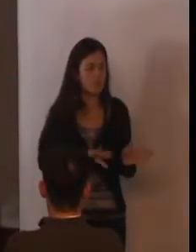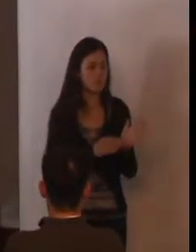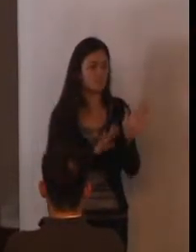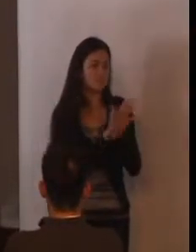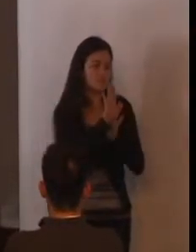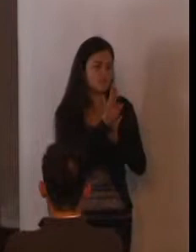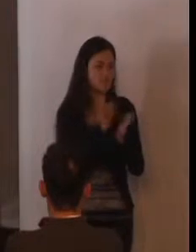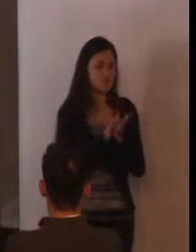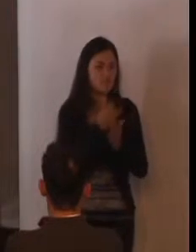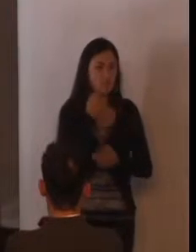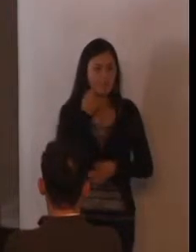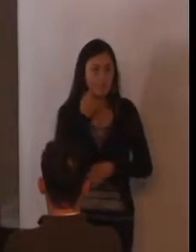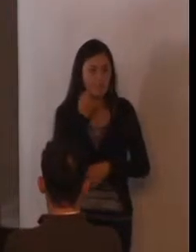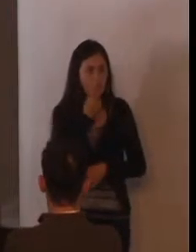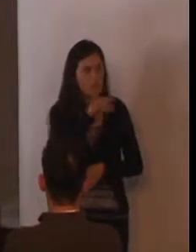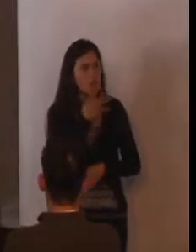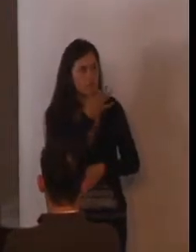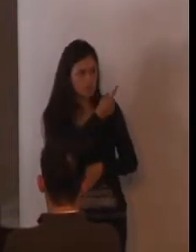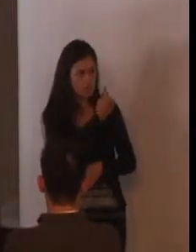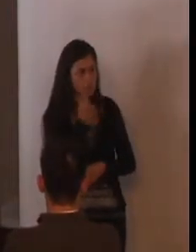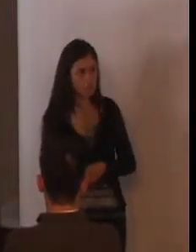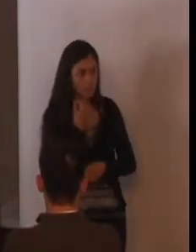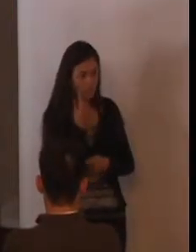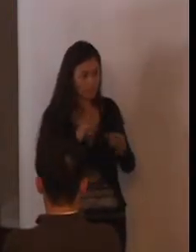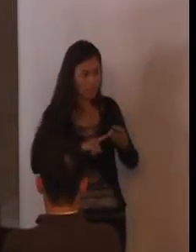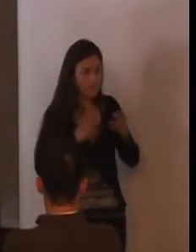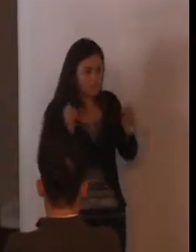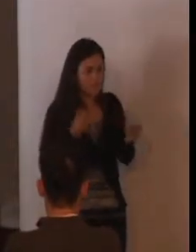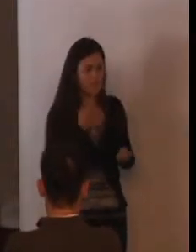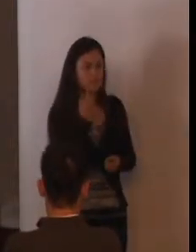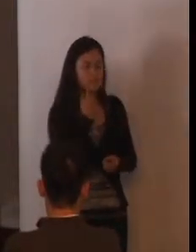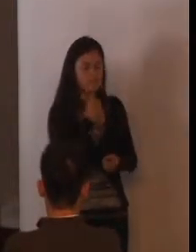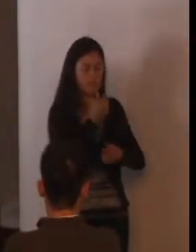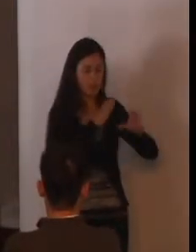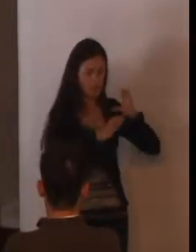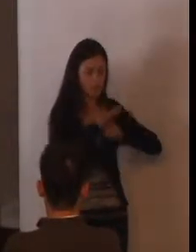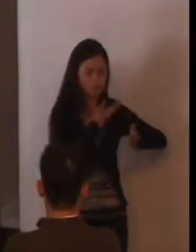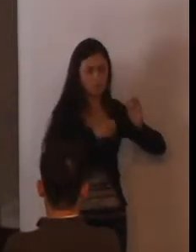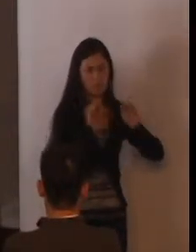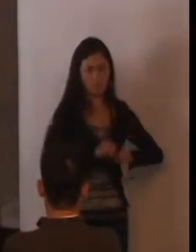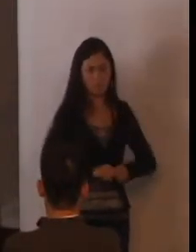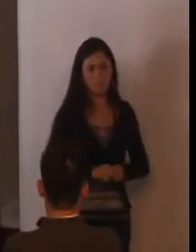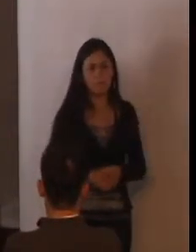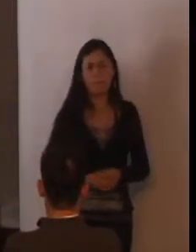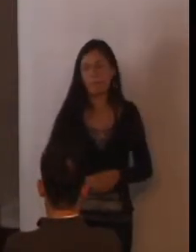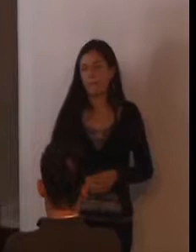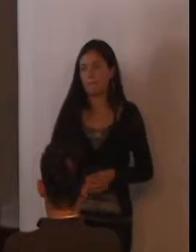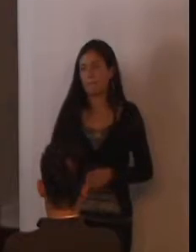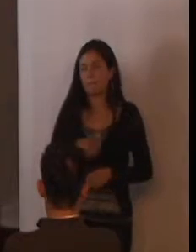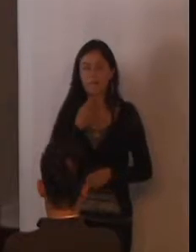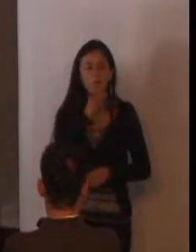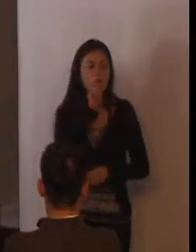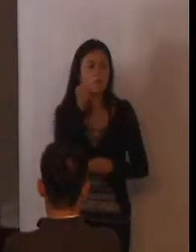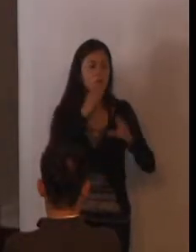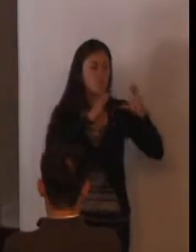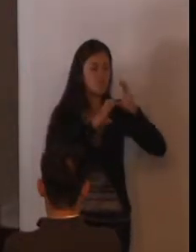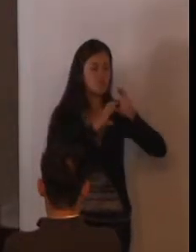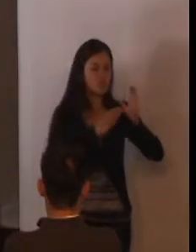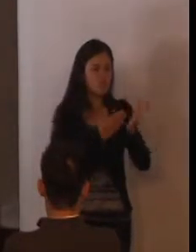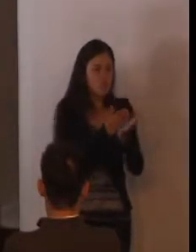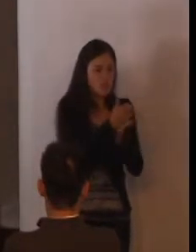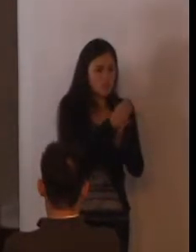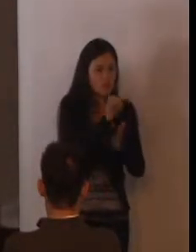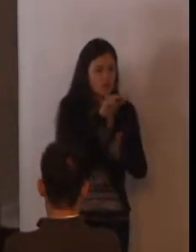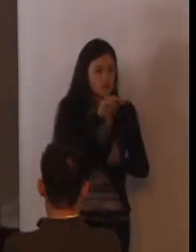de que, oye, me está atendiendo, me está entendiendo, qué rico. ¿Cierto? Otro de los canales, pues obviamente que necesitamos para